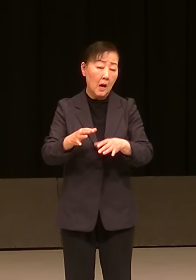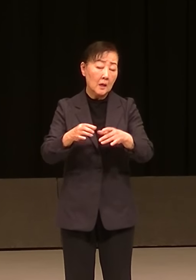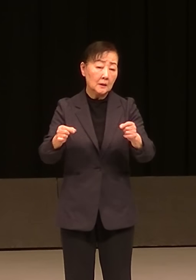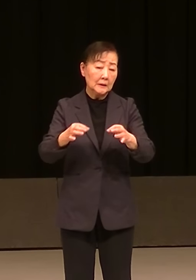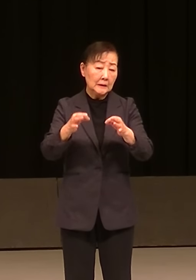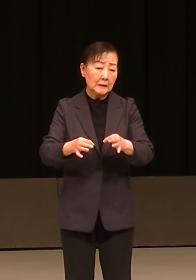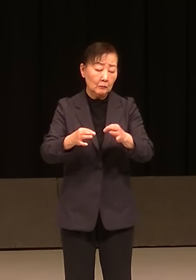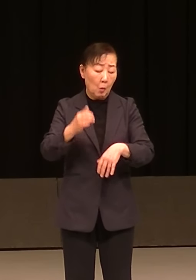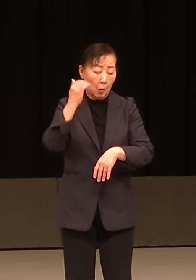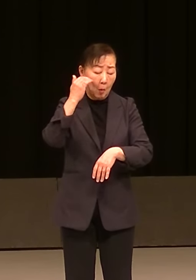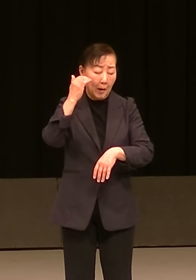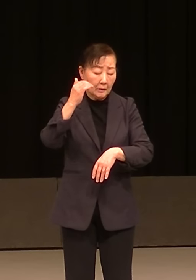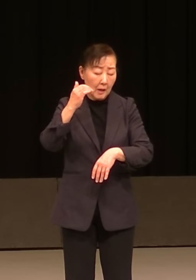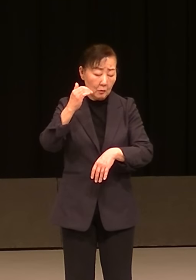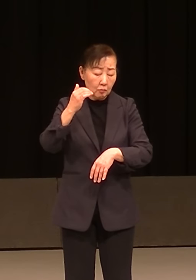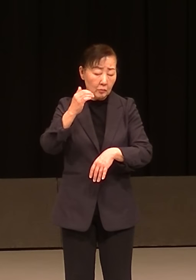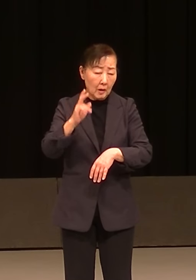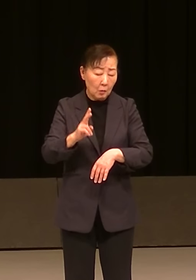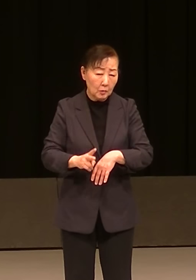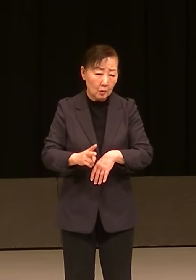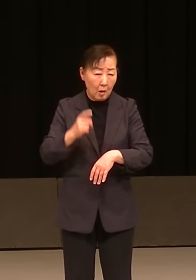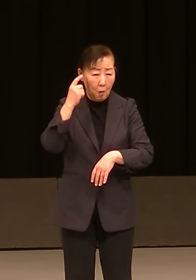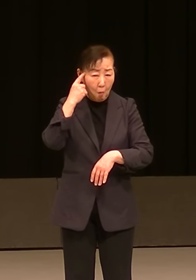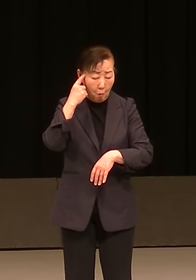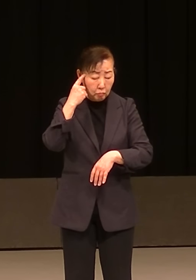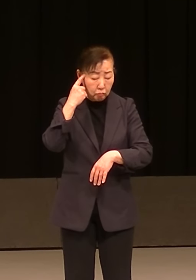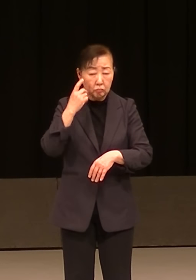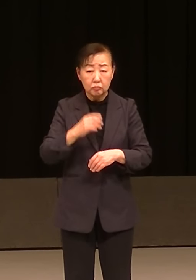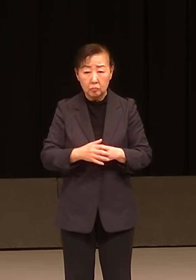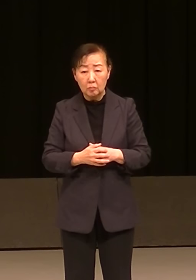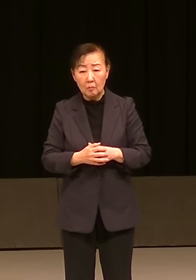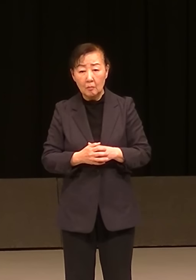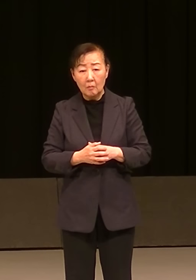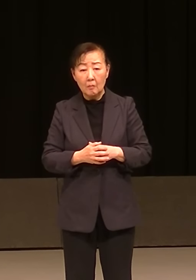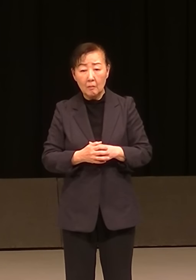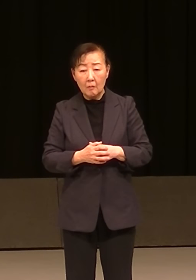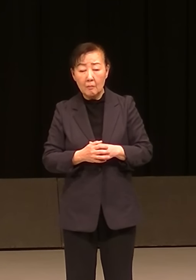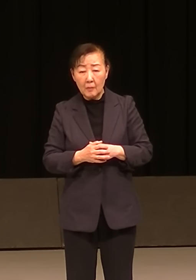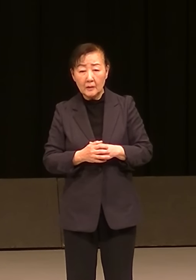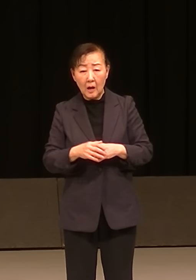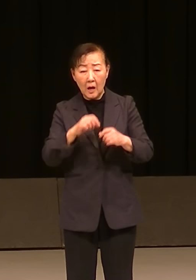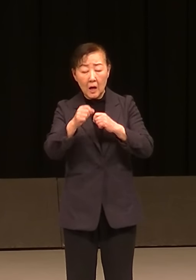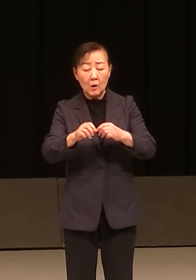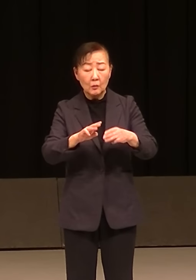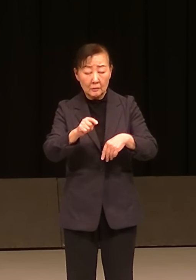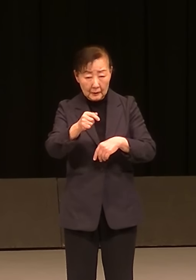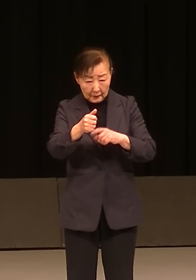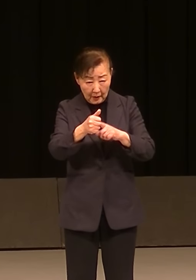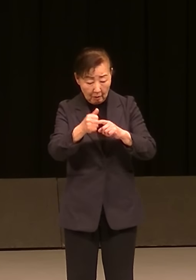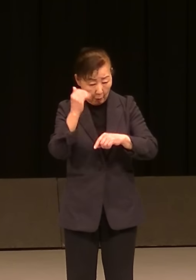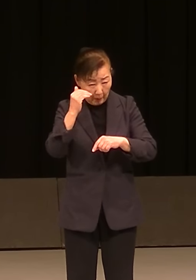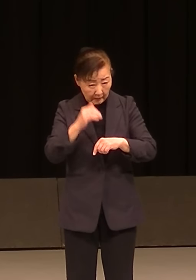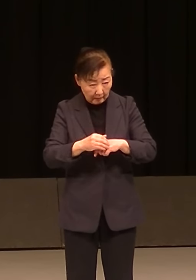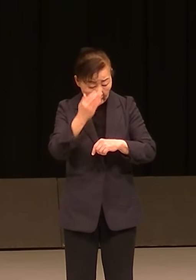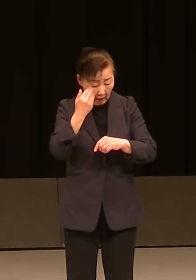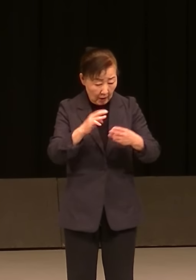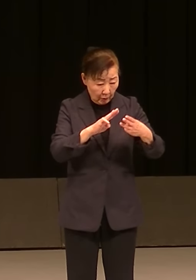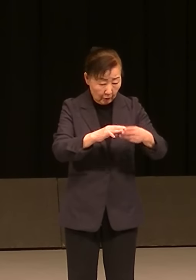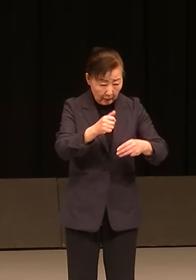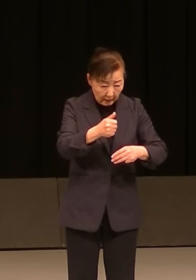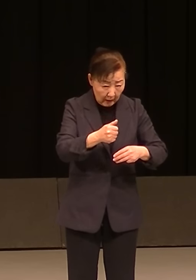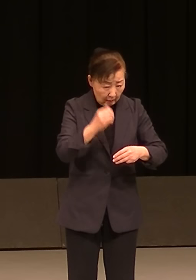っている、いるだろうと思いたいし、まあ、上田さんは多分本当に困っているだろうと思います。黒田さんは全然